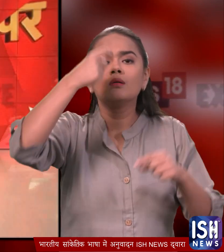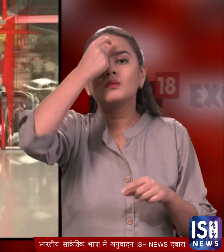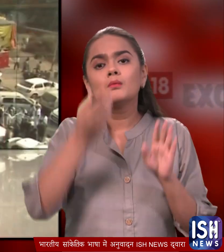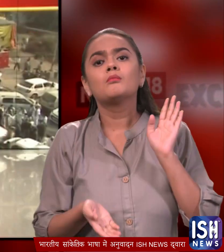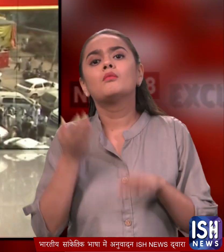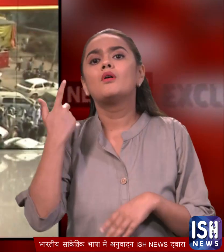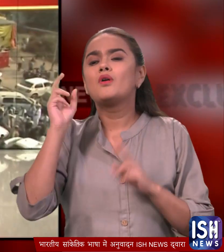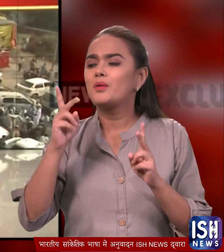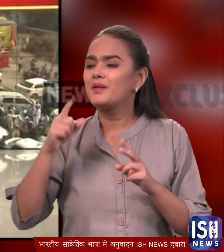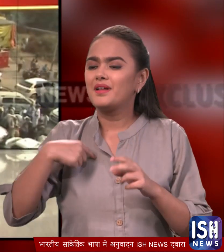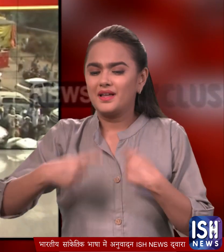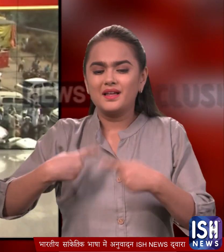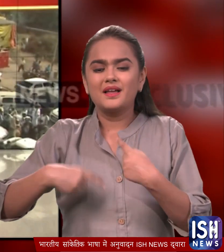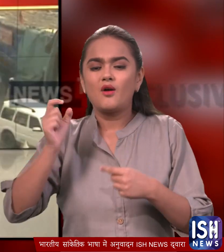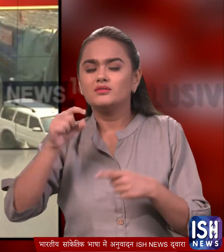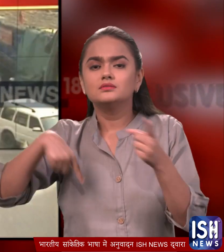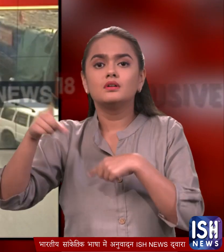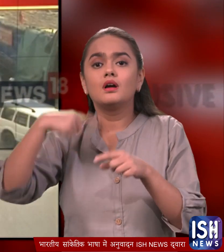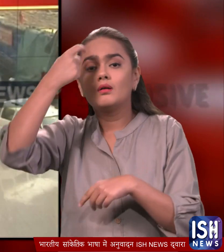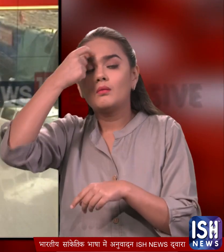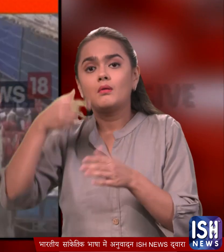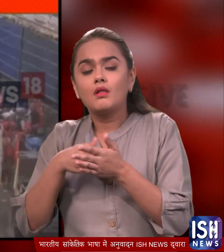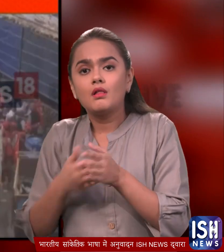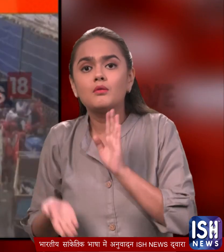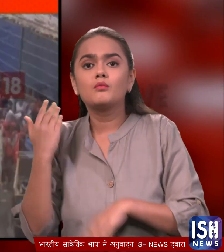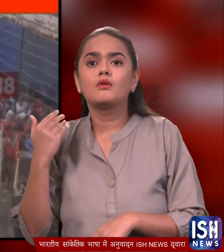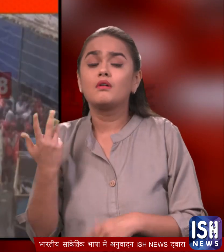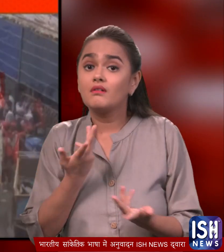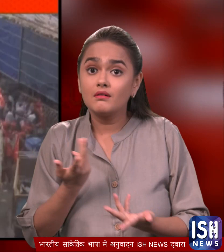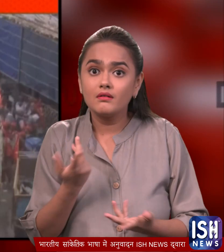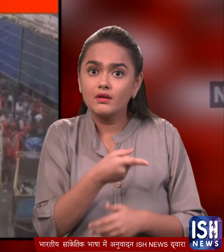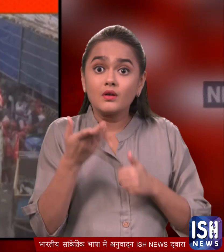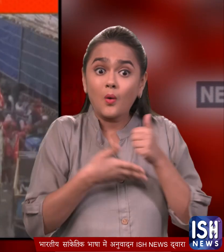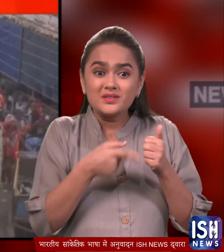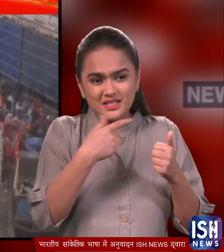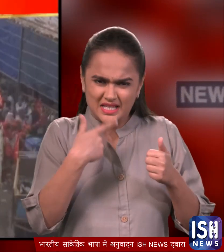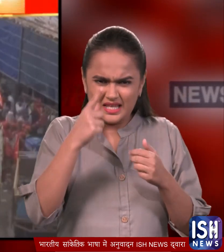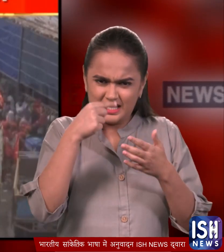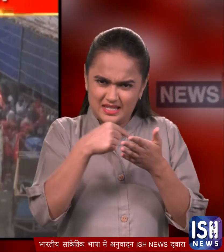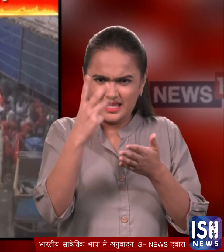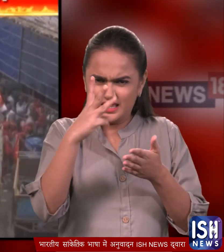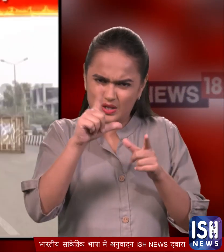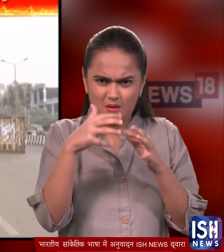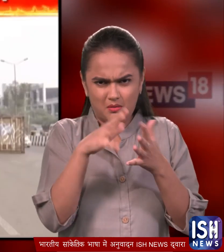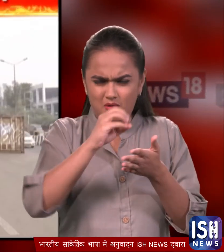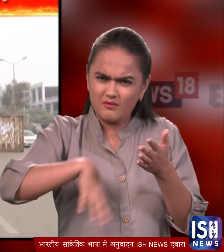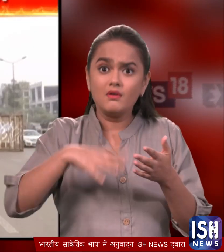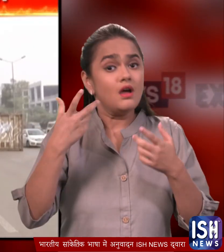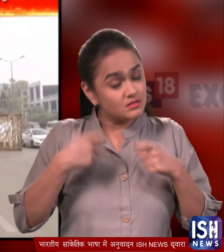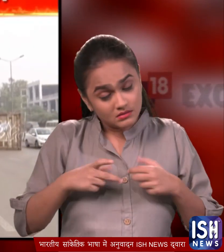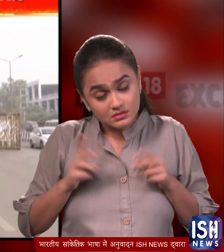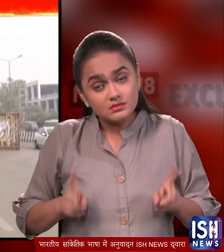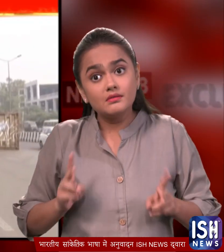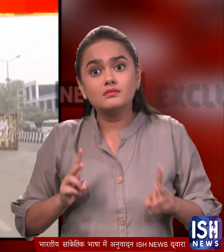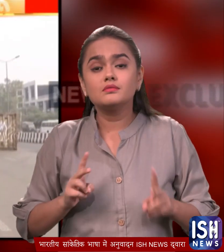वालों की मुश्किलें बढ़ गईं और उनको परेशानियों का सामना करना पड़ा, क्योंकि किसान अब भी हटने को तैयार नहीं। लिहाजा